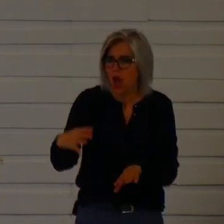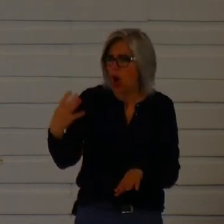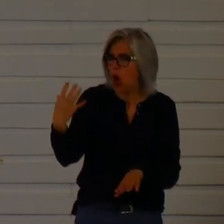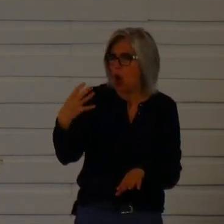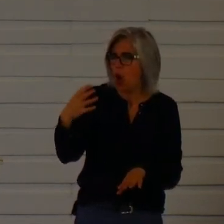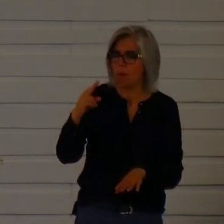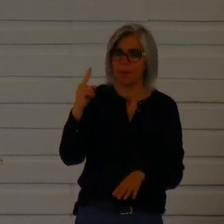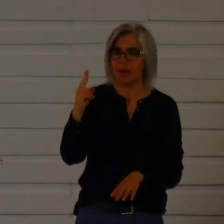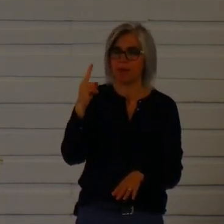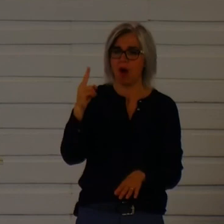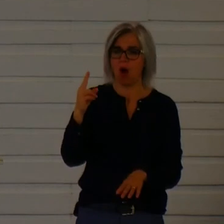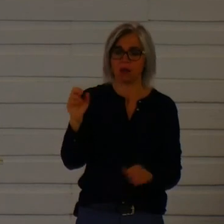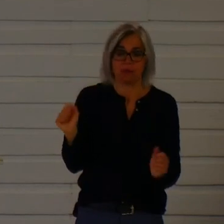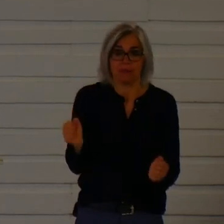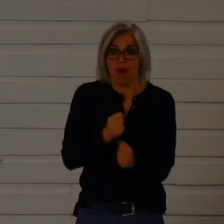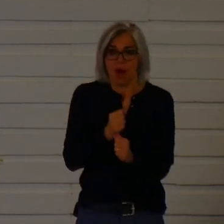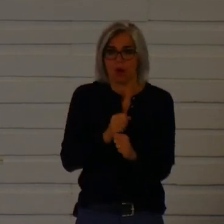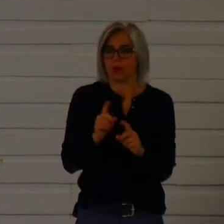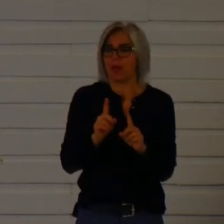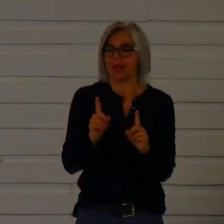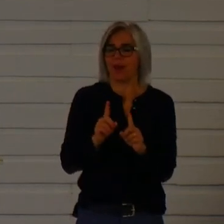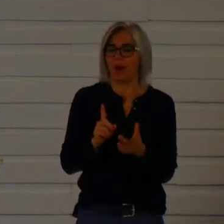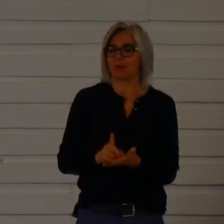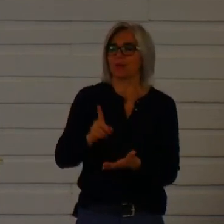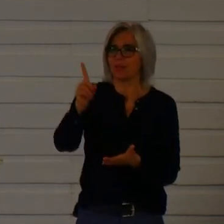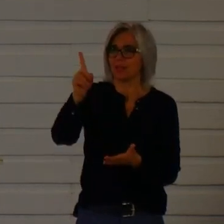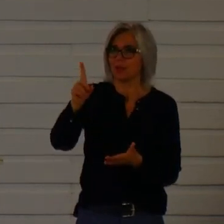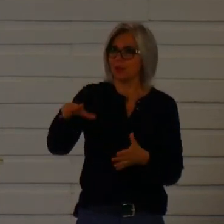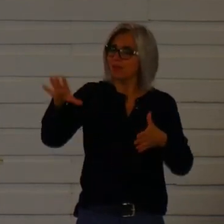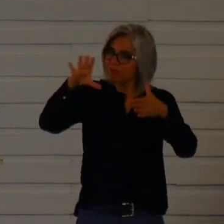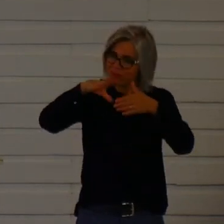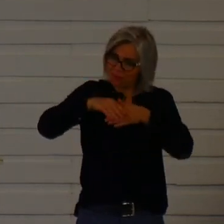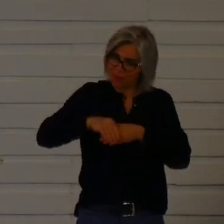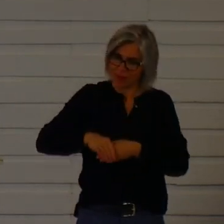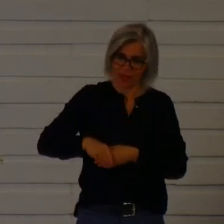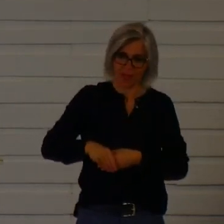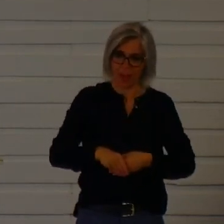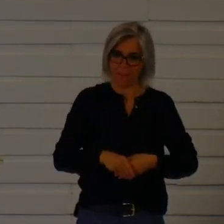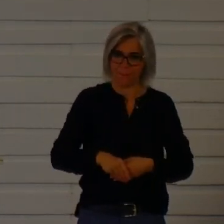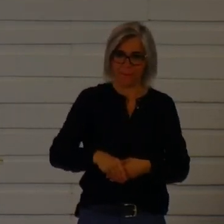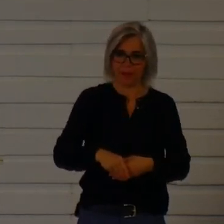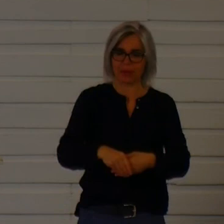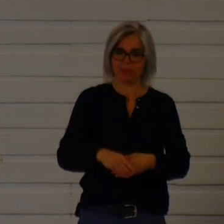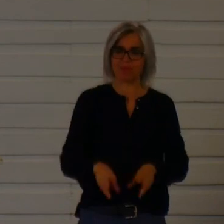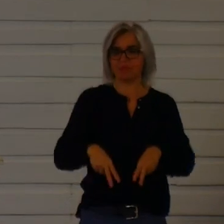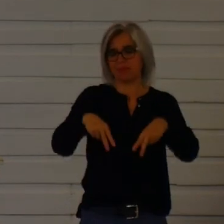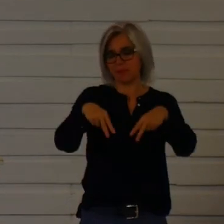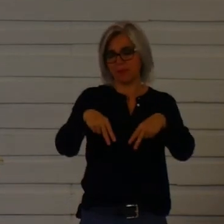sei con me. Il tuo bastone e la tua verga sono quelli che mi consolano. Amen. Alziamoci nel